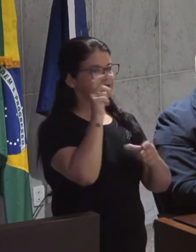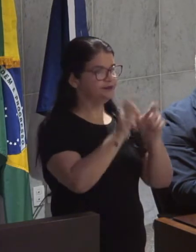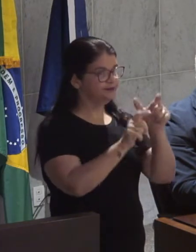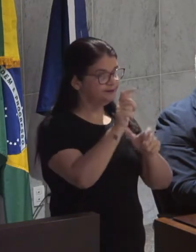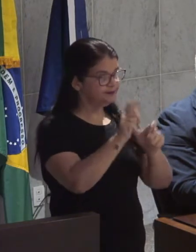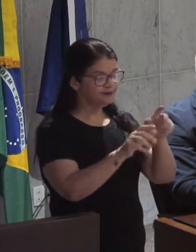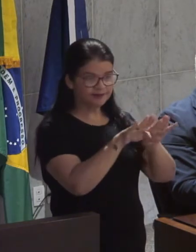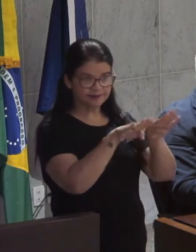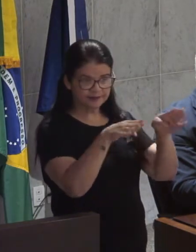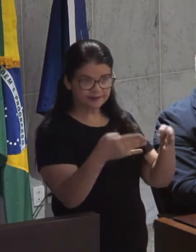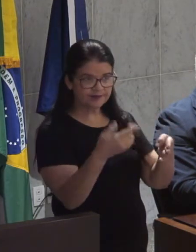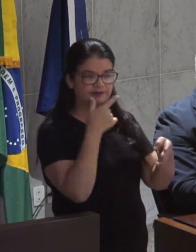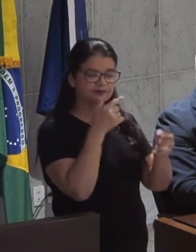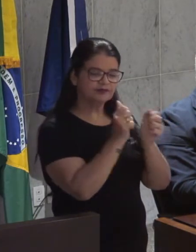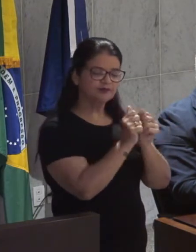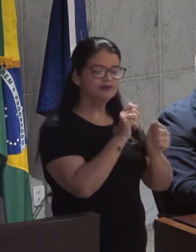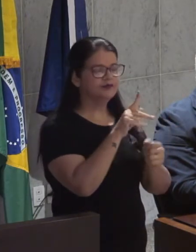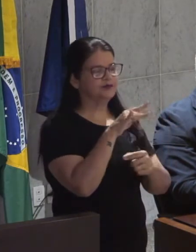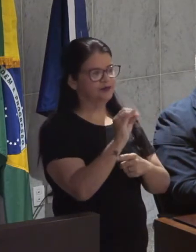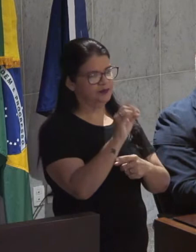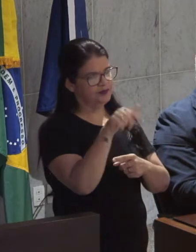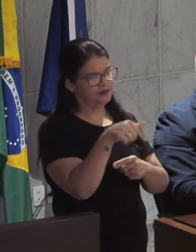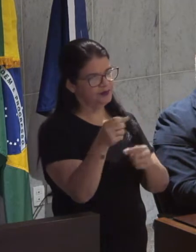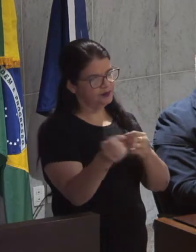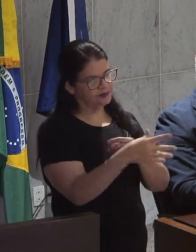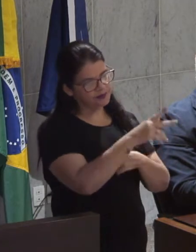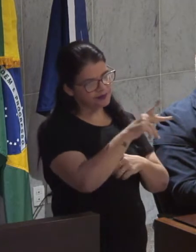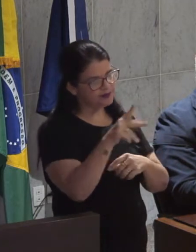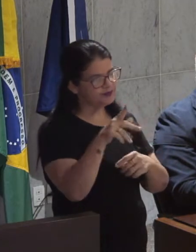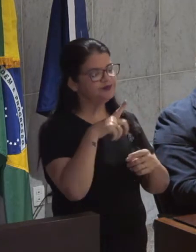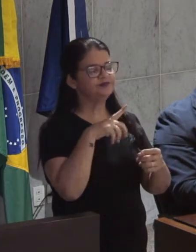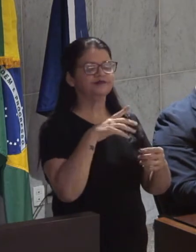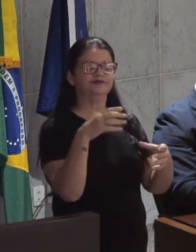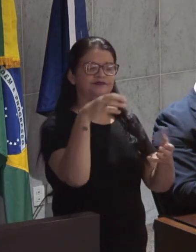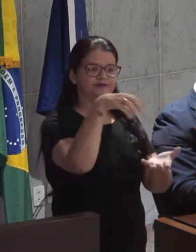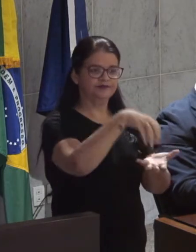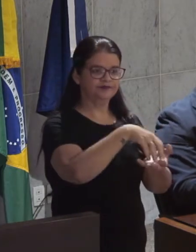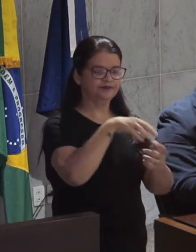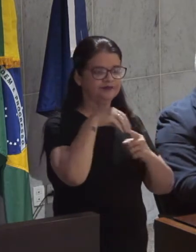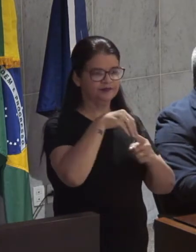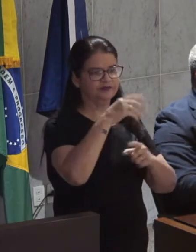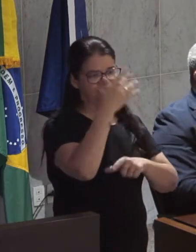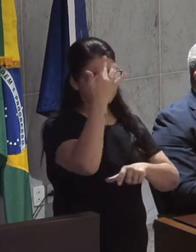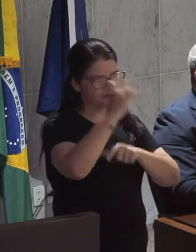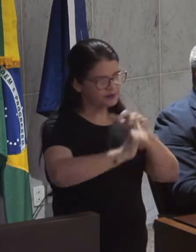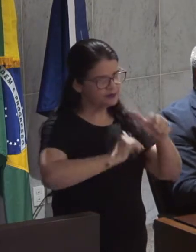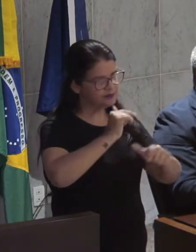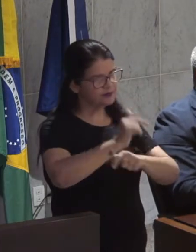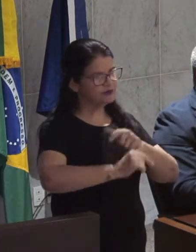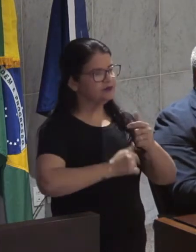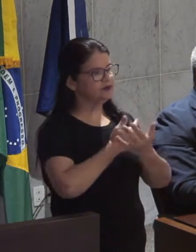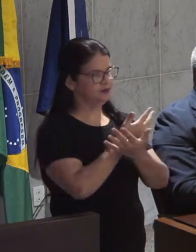mesa, e companheiro Paulinho, que é o atual presidente da Central Única dos Trabalhadores.